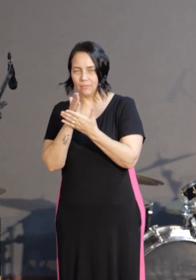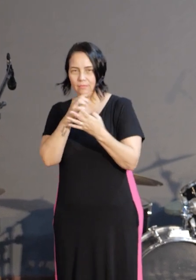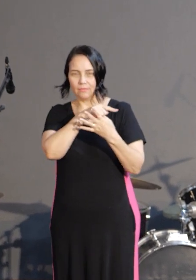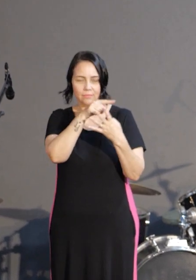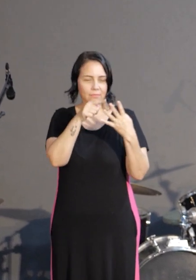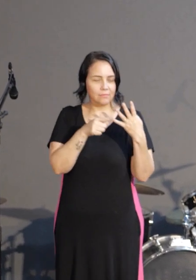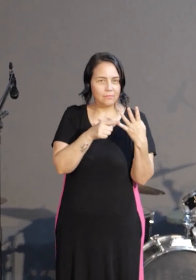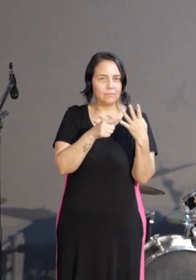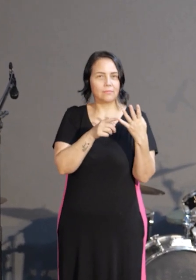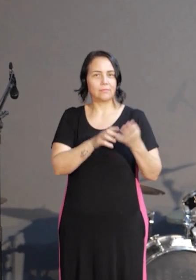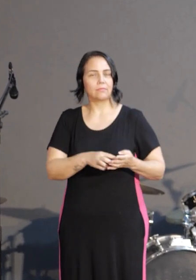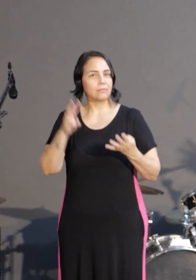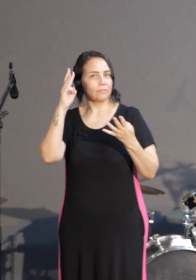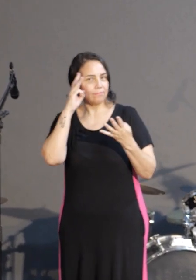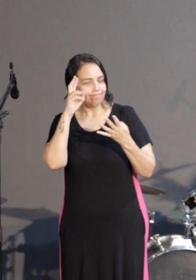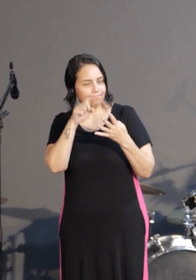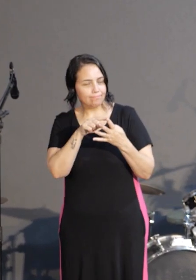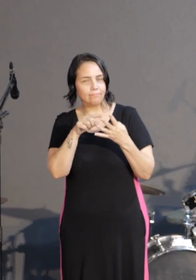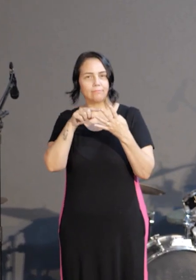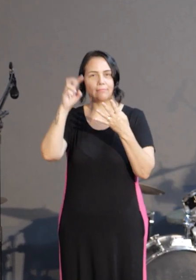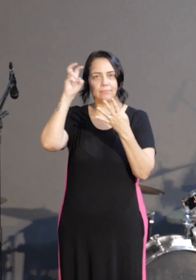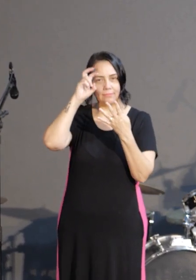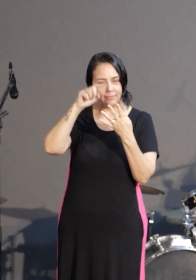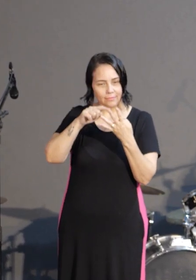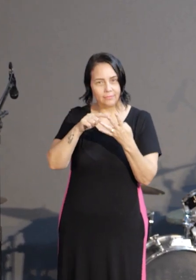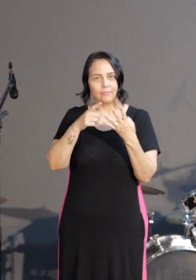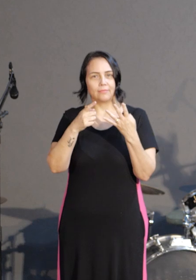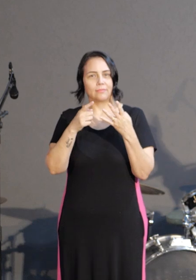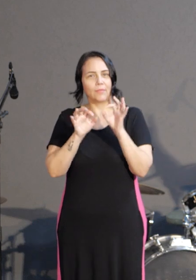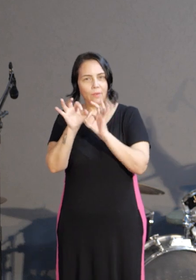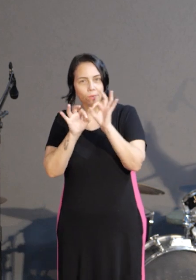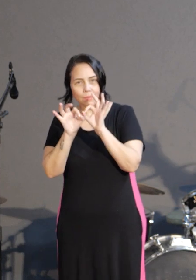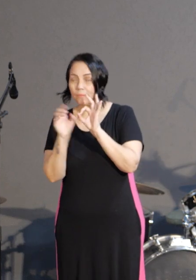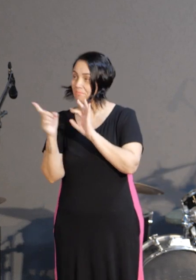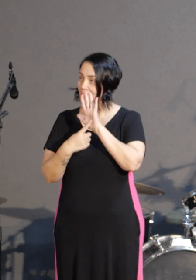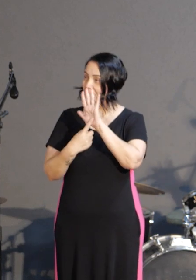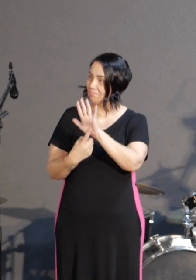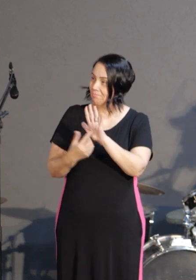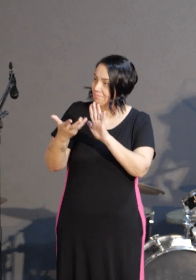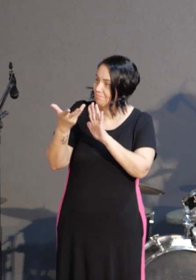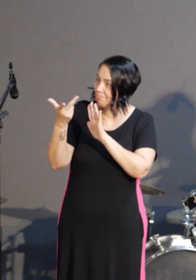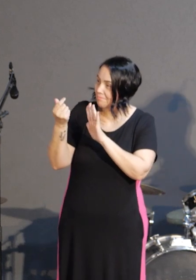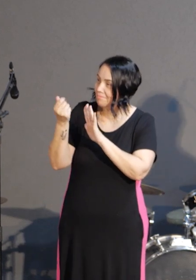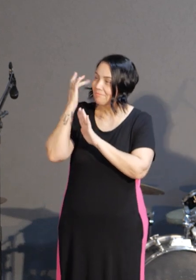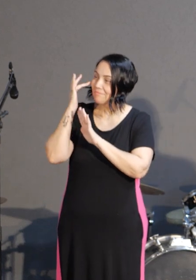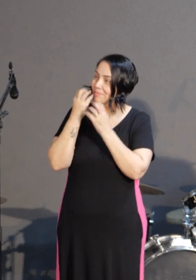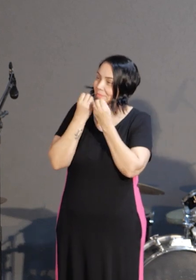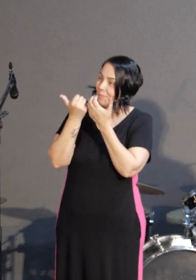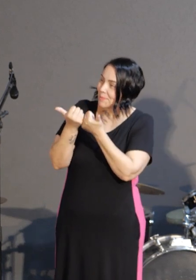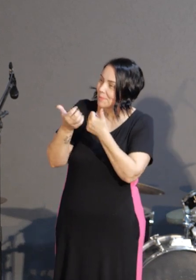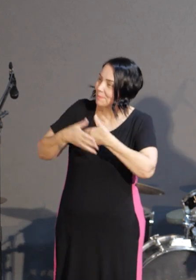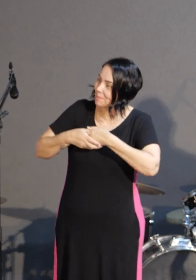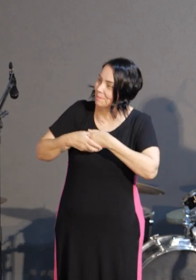tem quintina, tem um monte de coisa para resolver ali. Então, e ela apresentou super bem, né? Eu acho que foi muito bom.